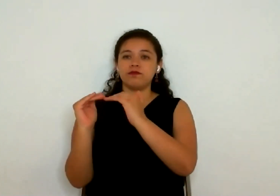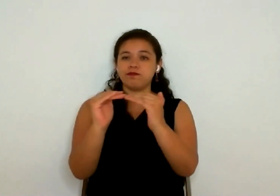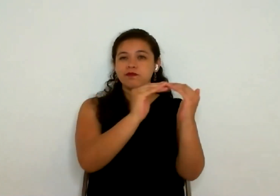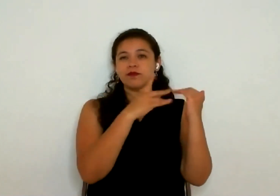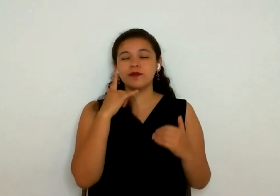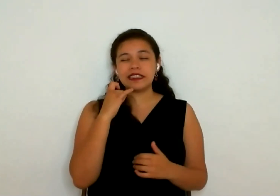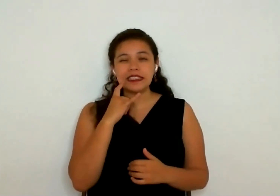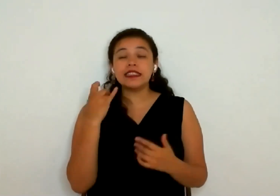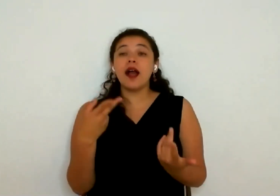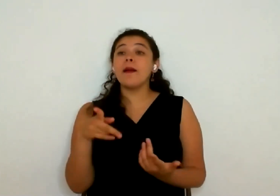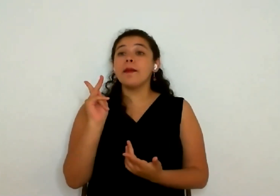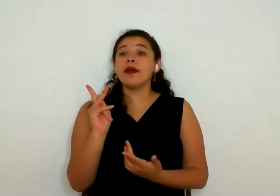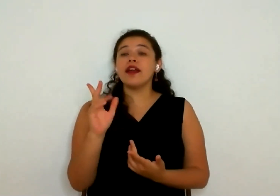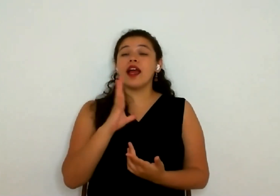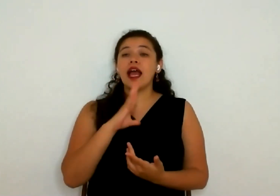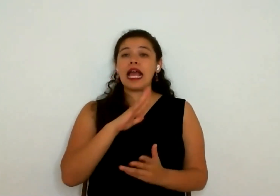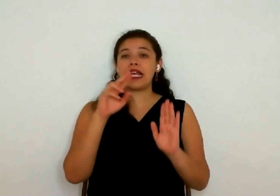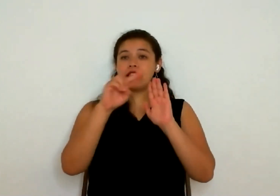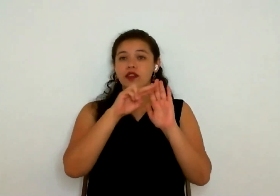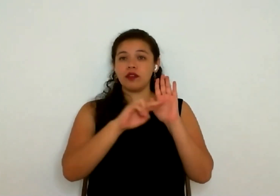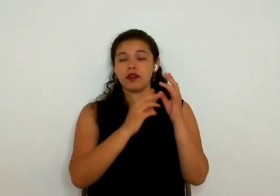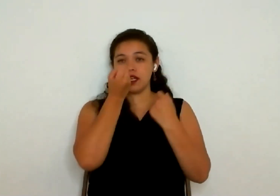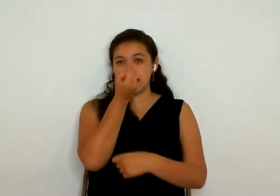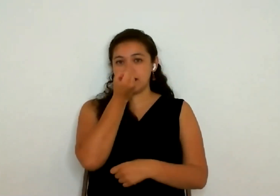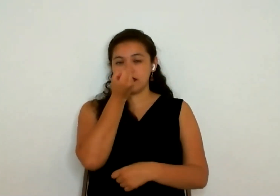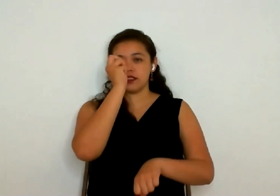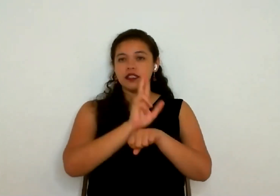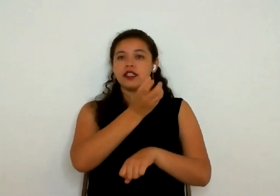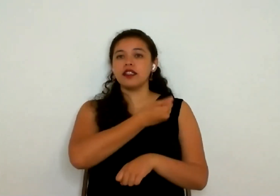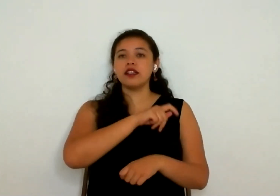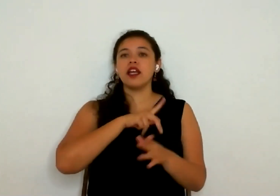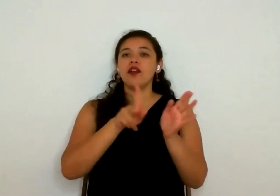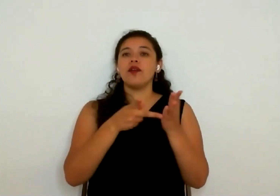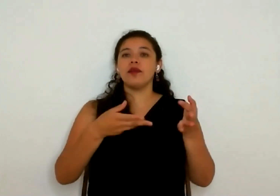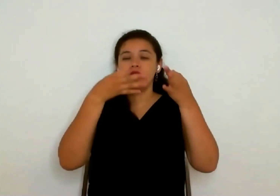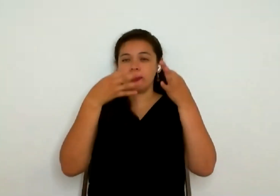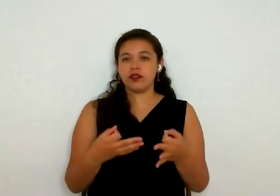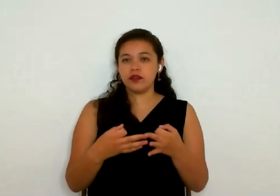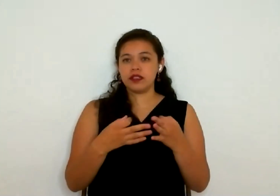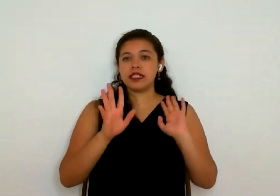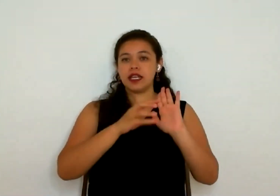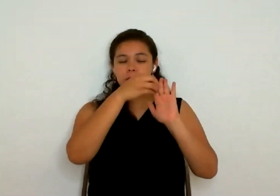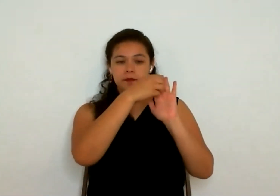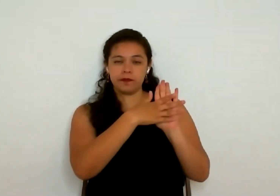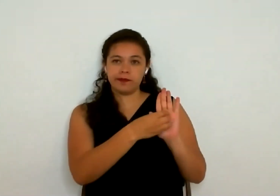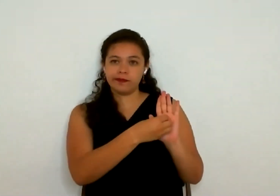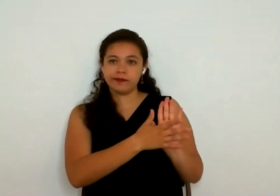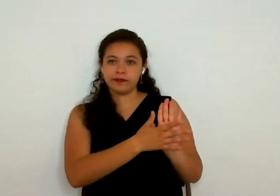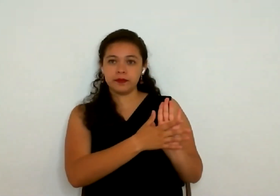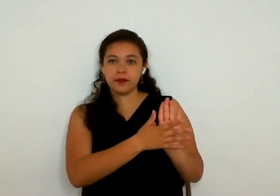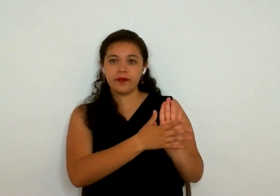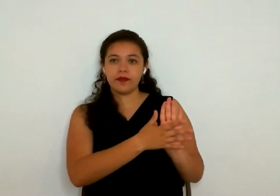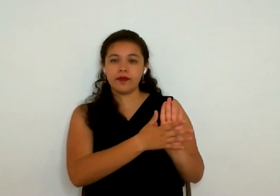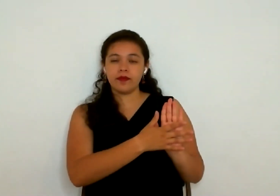hay una normativa que sacó la secretaria de salud en el diario oficial acerca de los elementos o